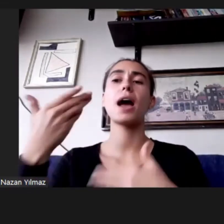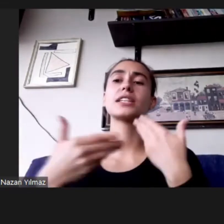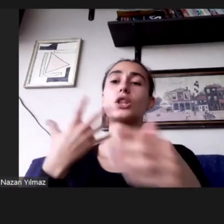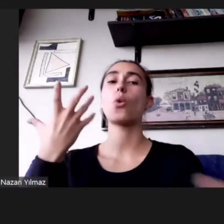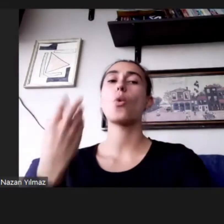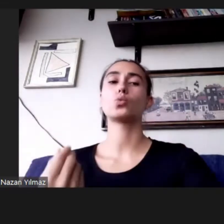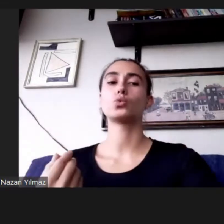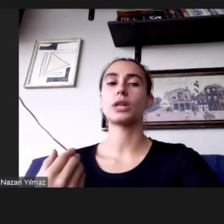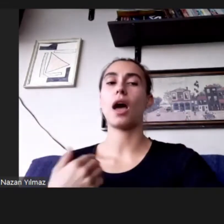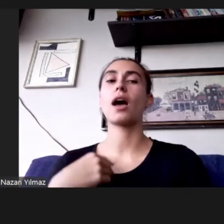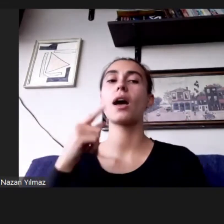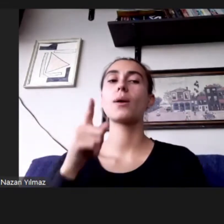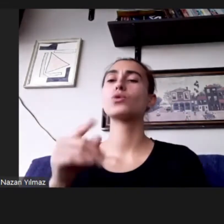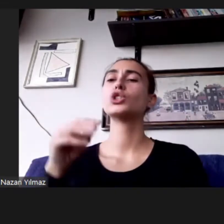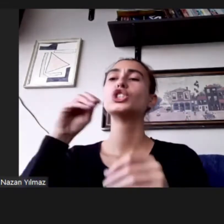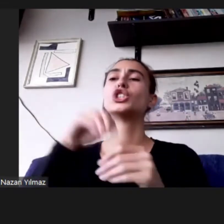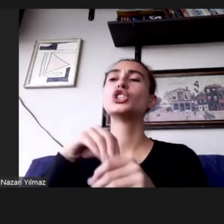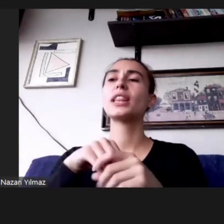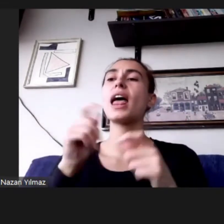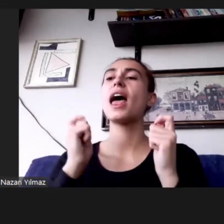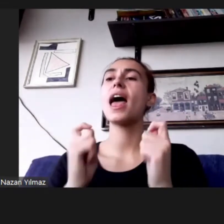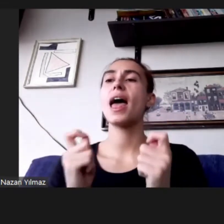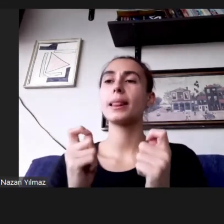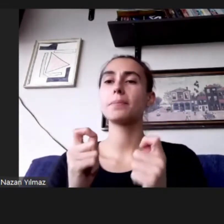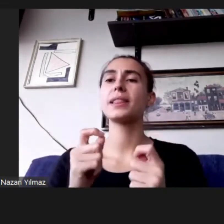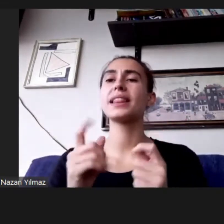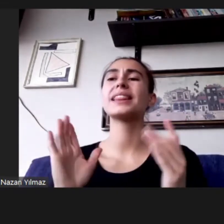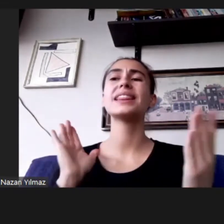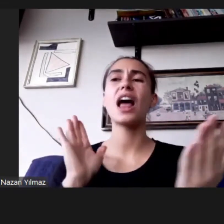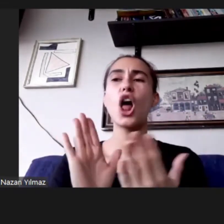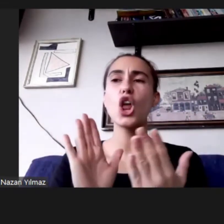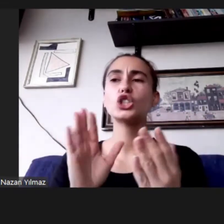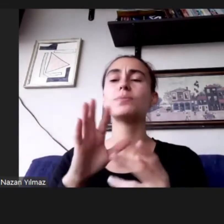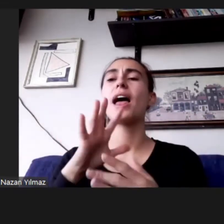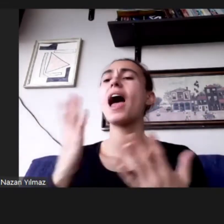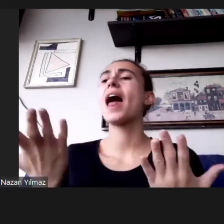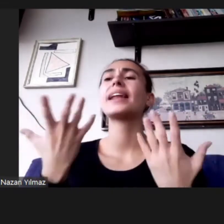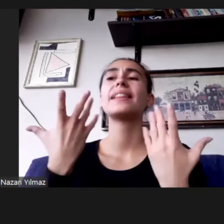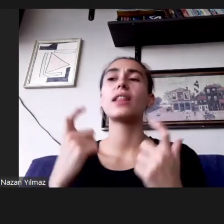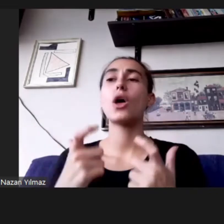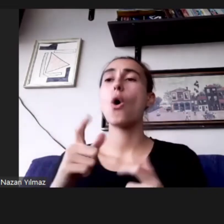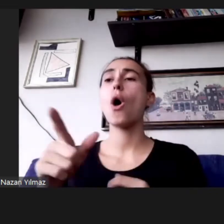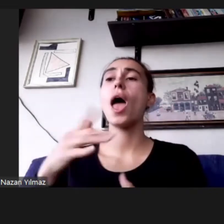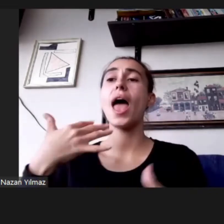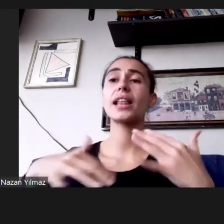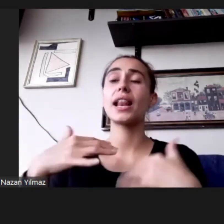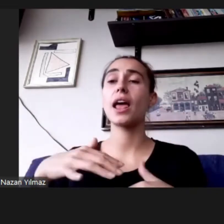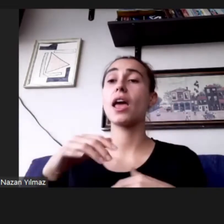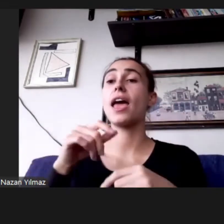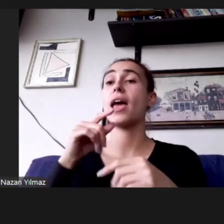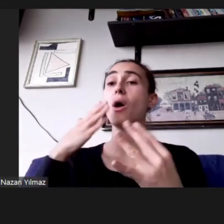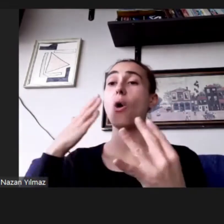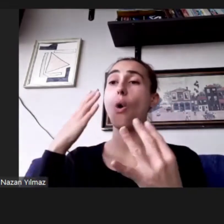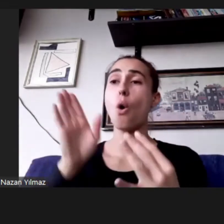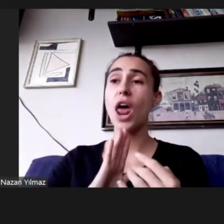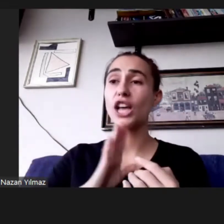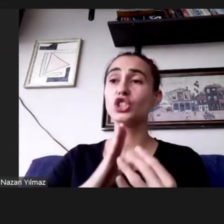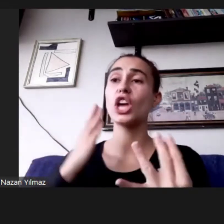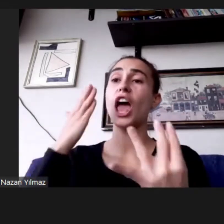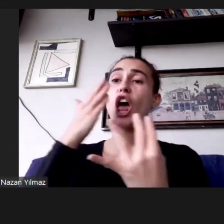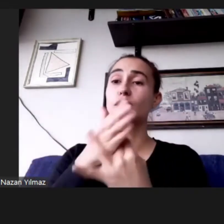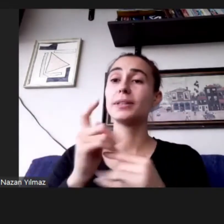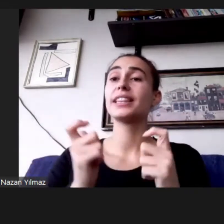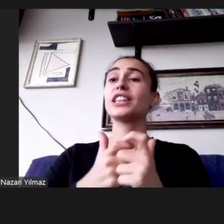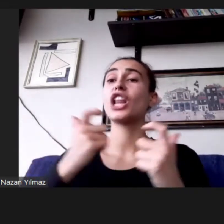olursak, kapsayıcı eğitim kavramı ve yaklaşımı her ne kadar engelli öğrencilerin eğitime erişim ve devamı odağında